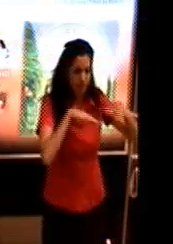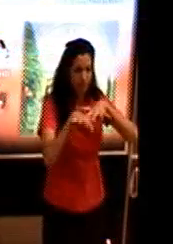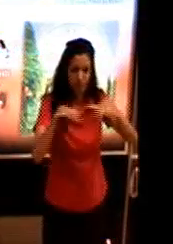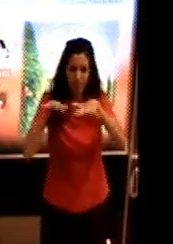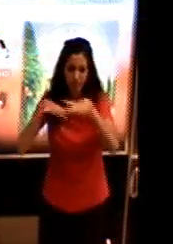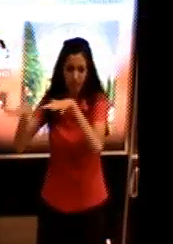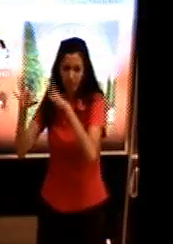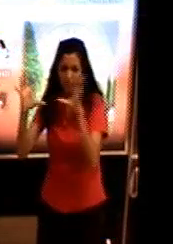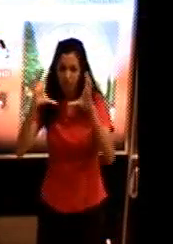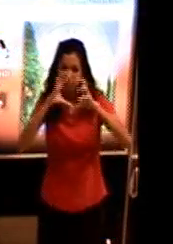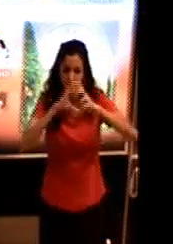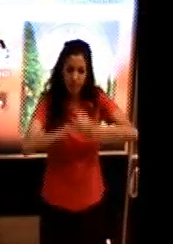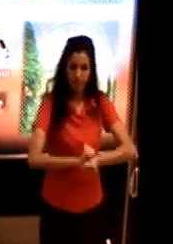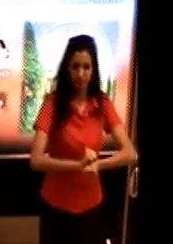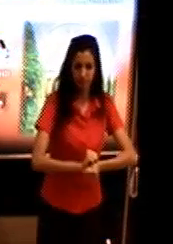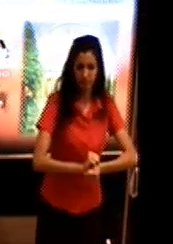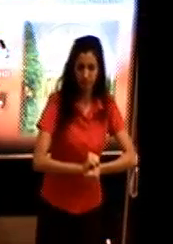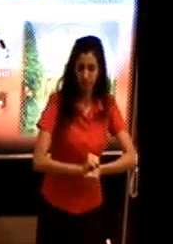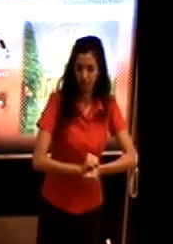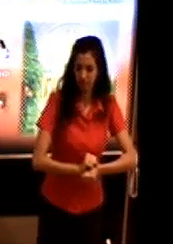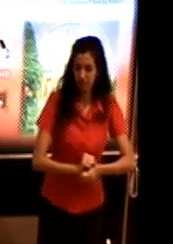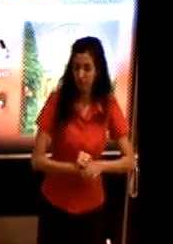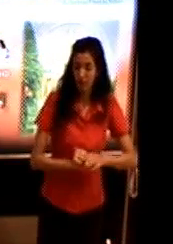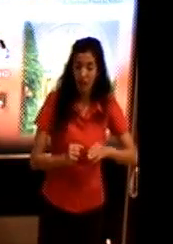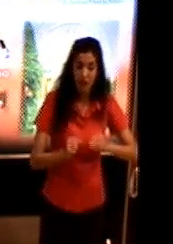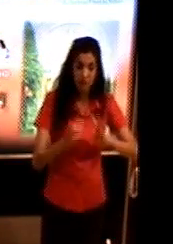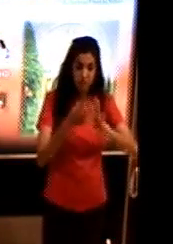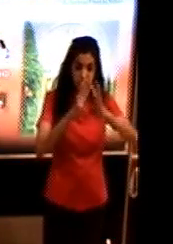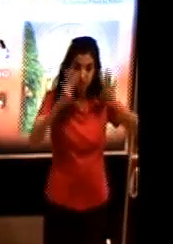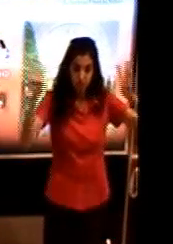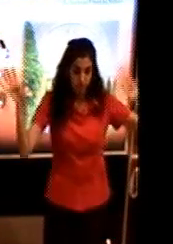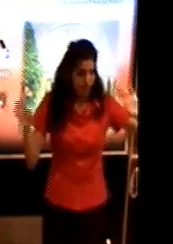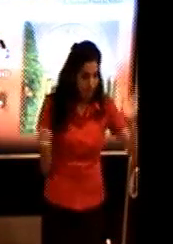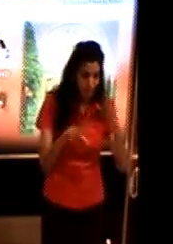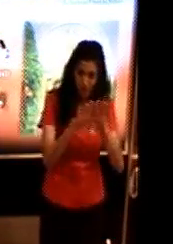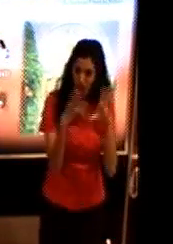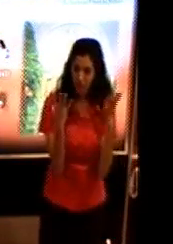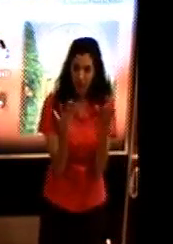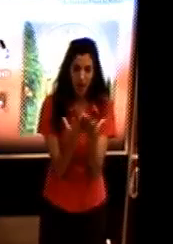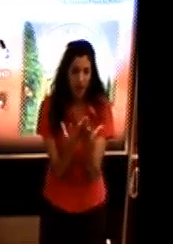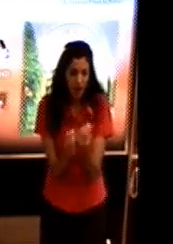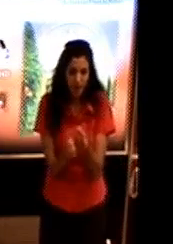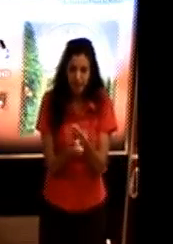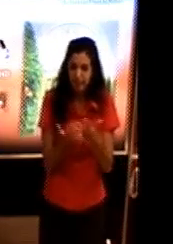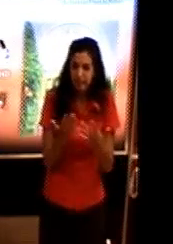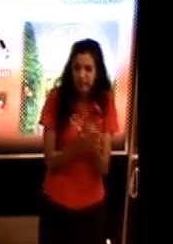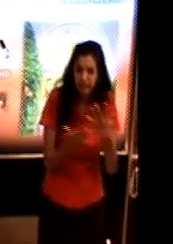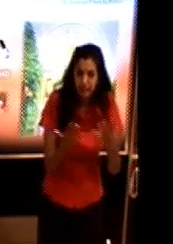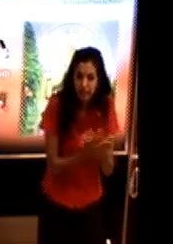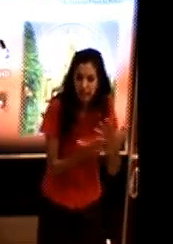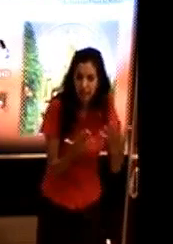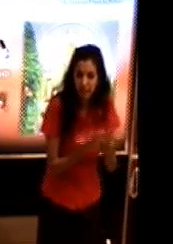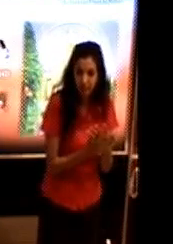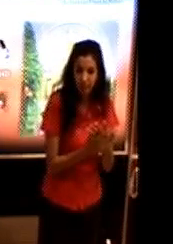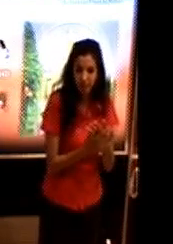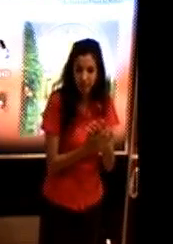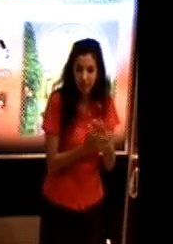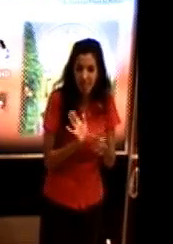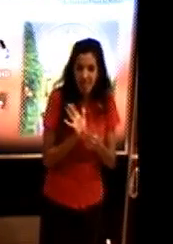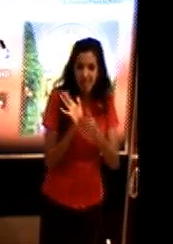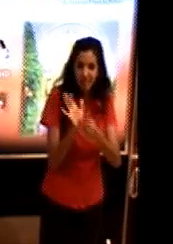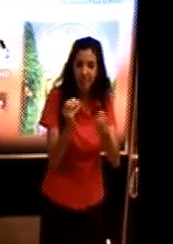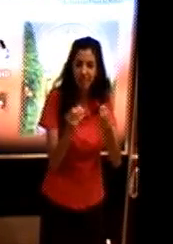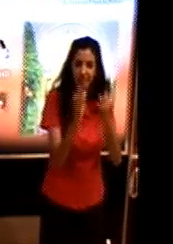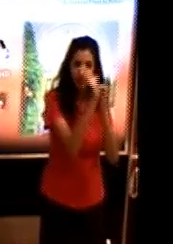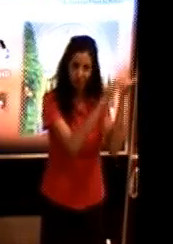tierra. Todo dice, la naturaleza entera que gime con dolores de parto, que el Rey vuelve en su